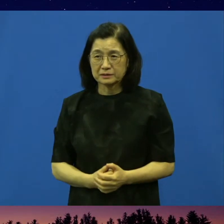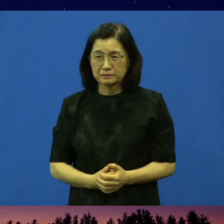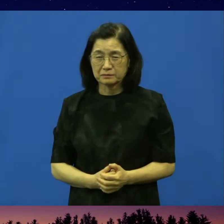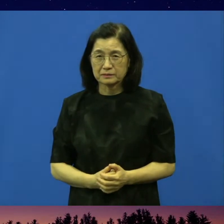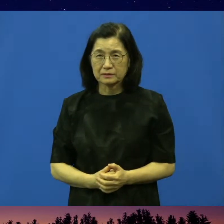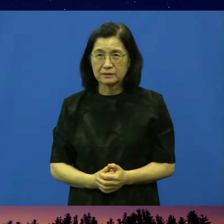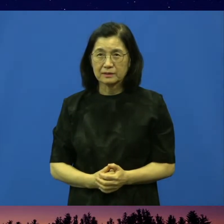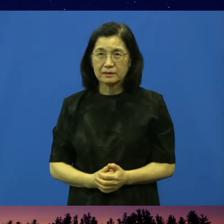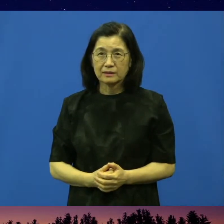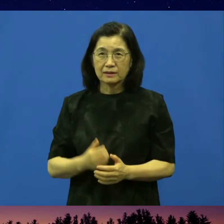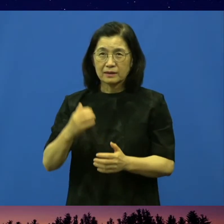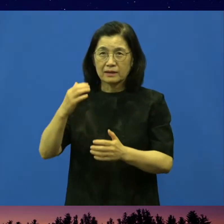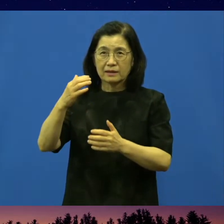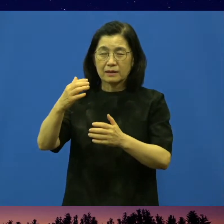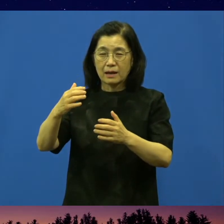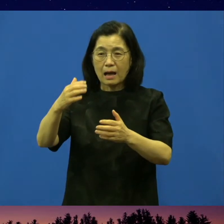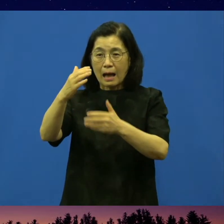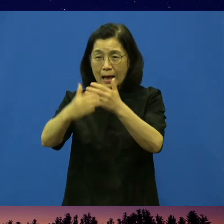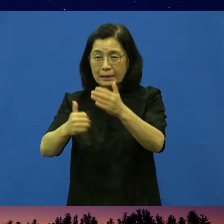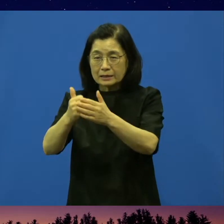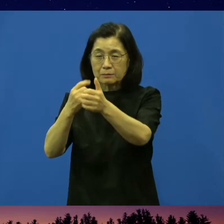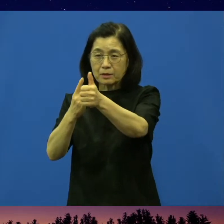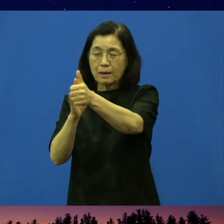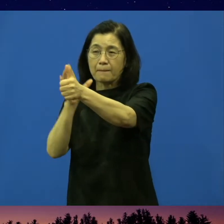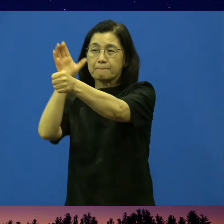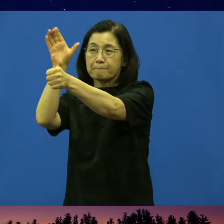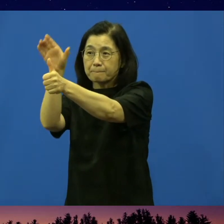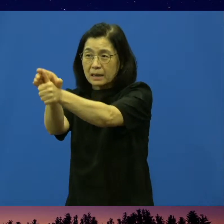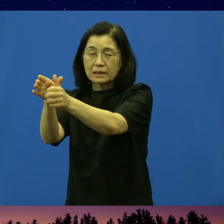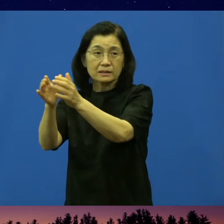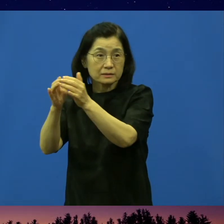그러니까 맡긴다는 말은 믿음의 언어예요. 믿음의 언어.